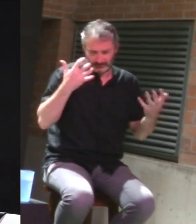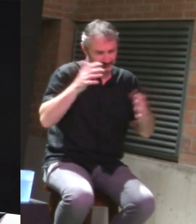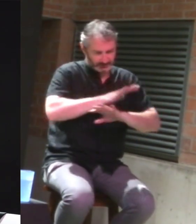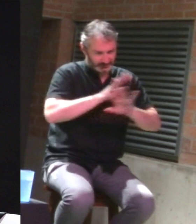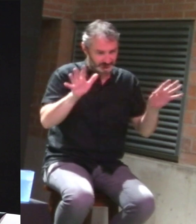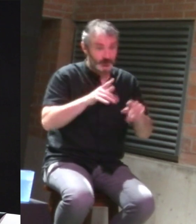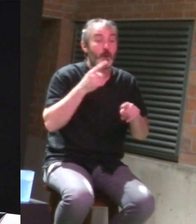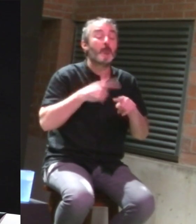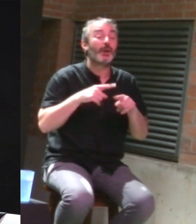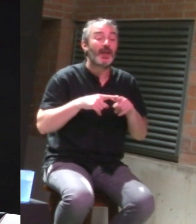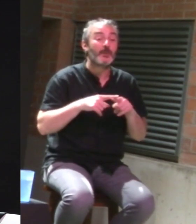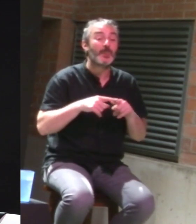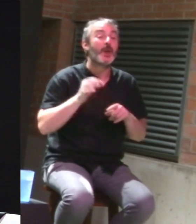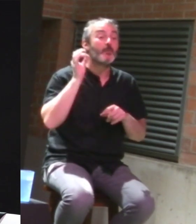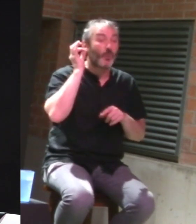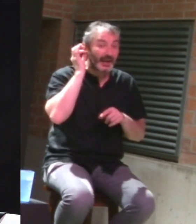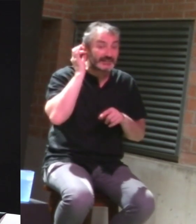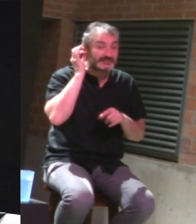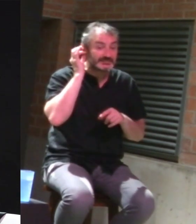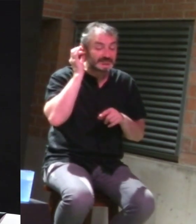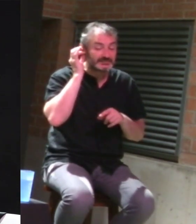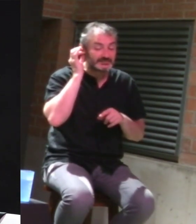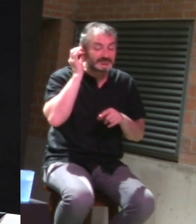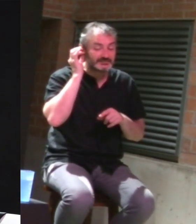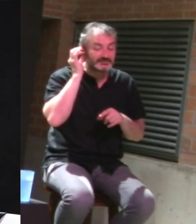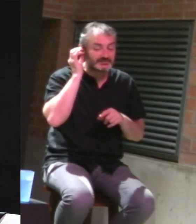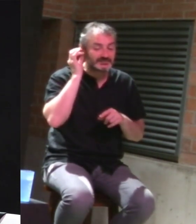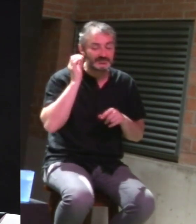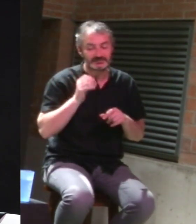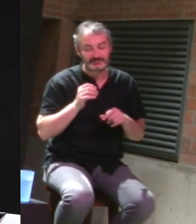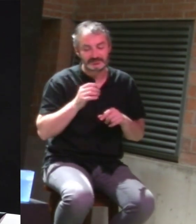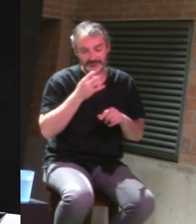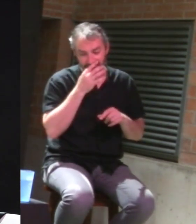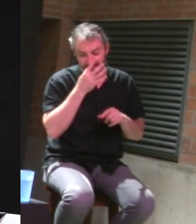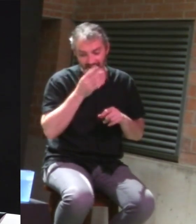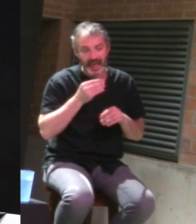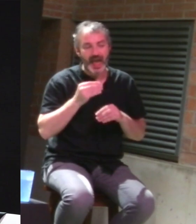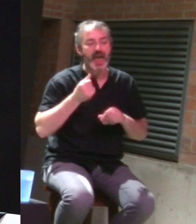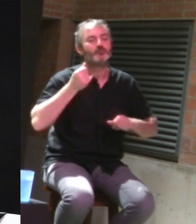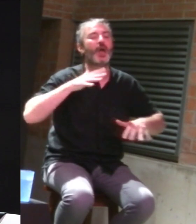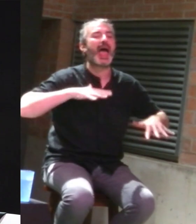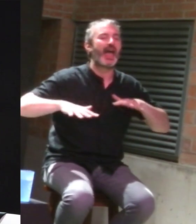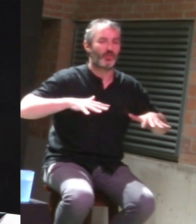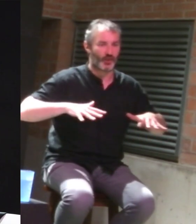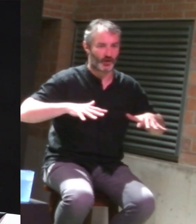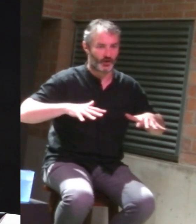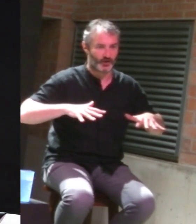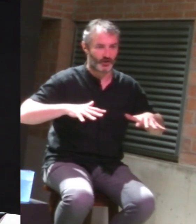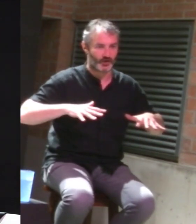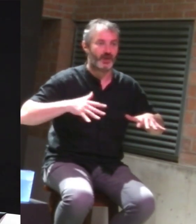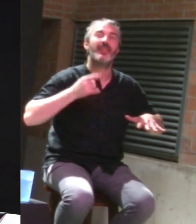espectacular, perquè les dones estan fent servir unes accions que tenen molt a veure amb les accions de les